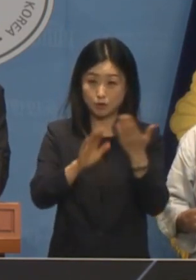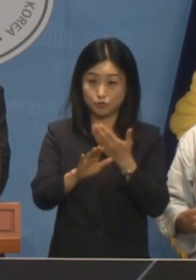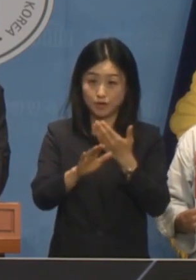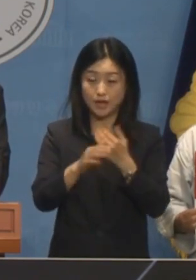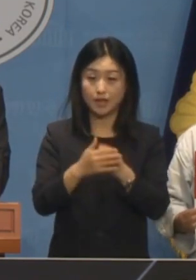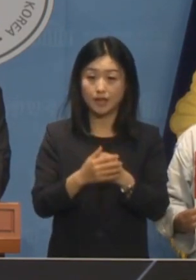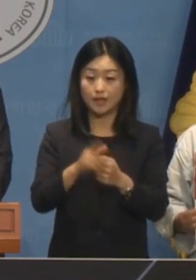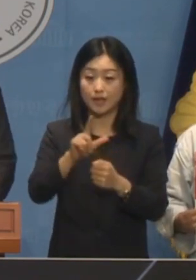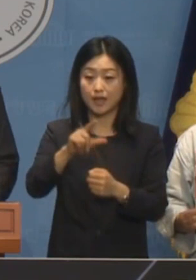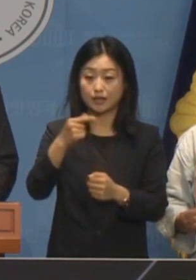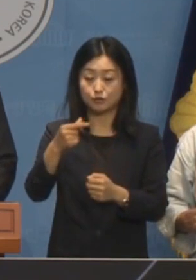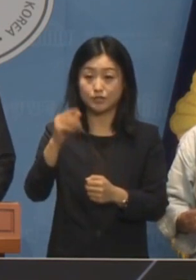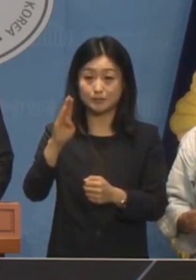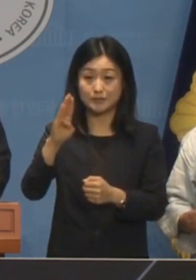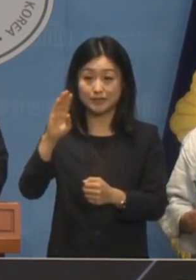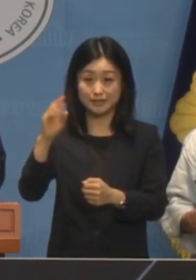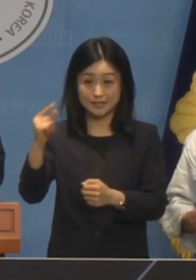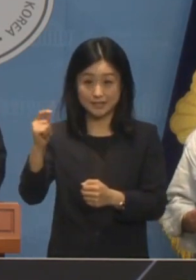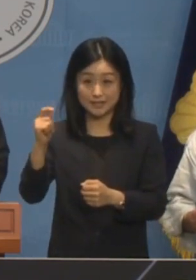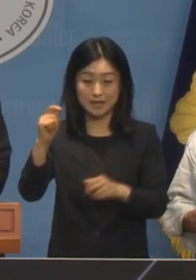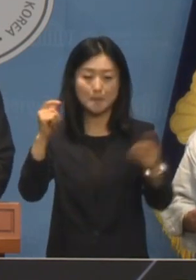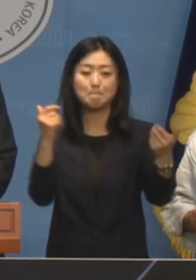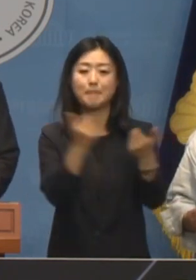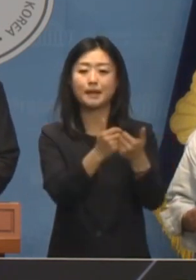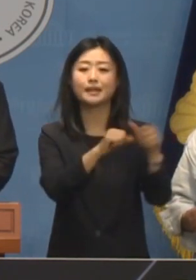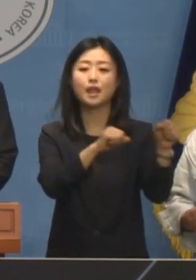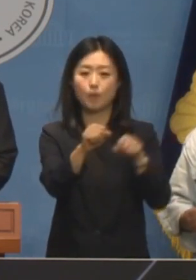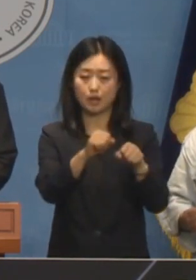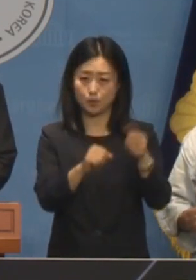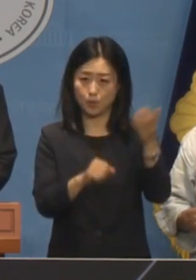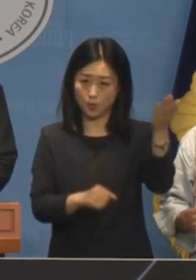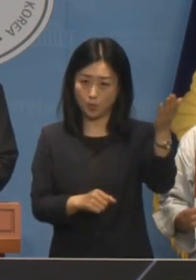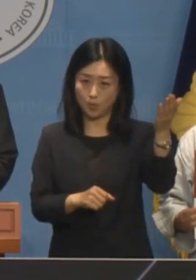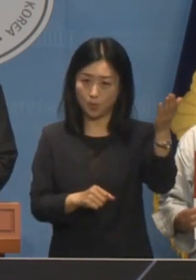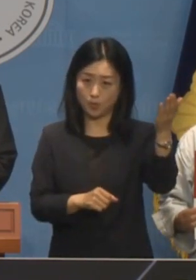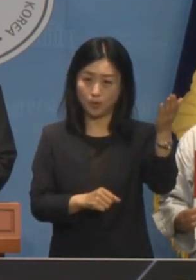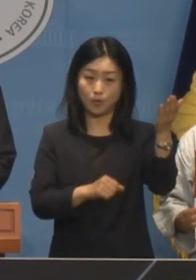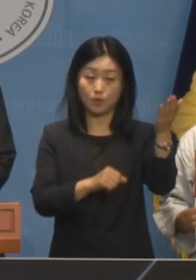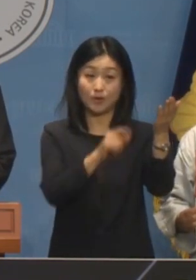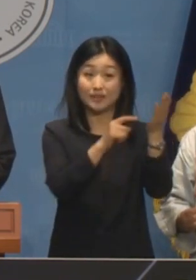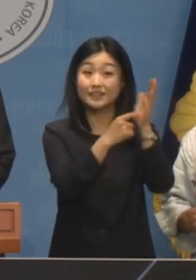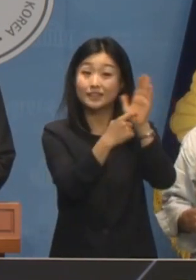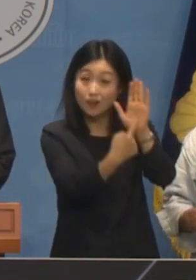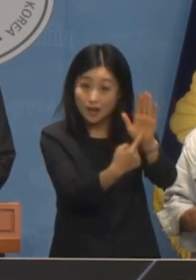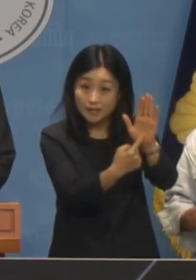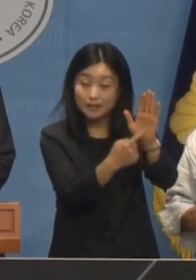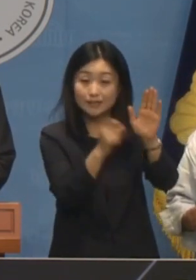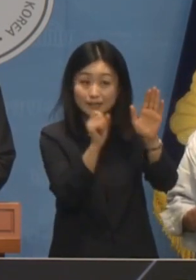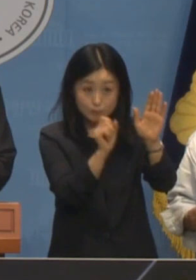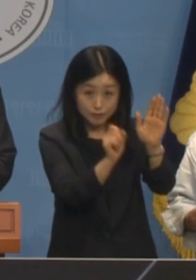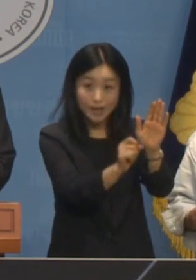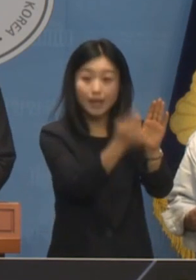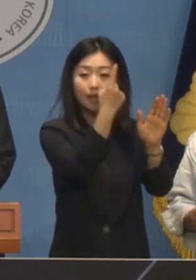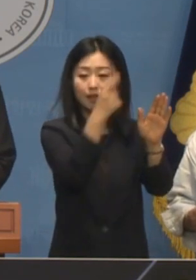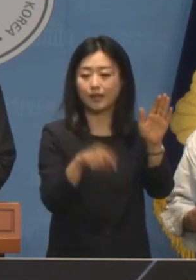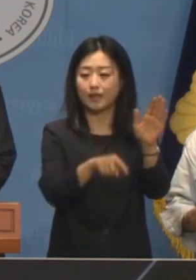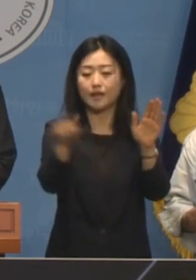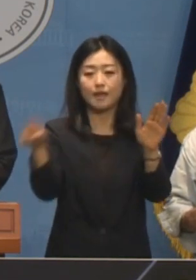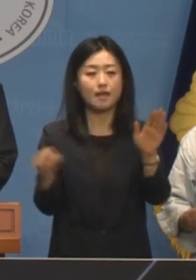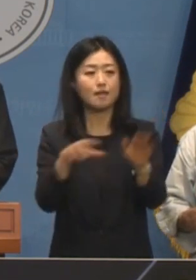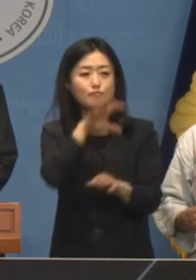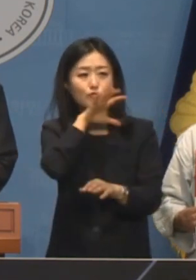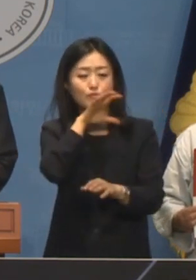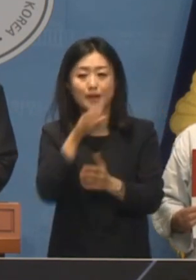법률가 단체에서 활동하는 등 반동성애 성향을 드러냈다는 데 있습니다.